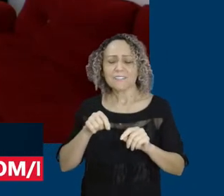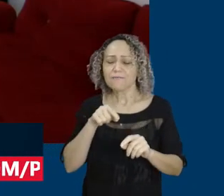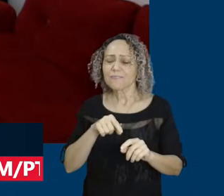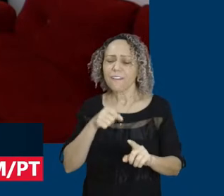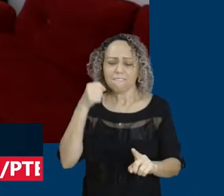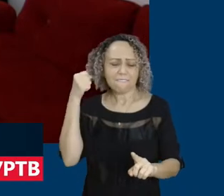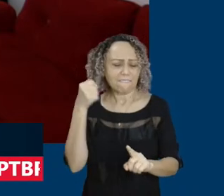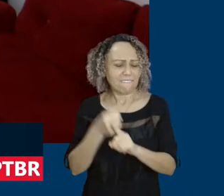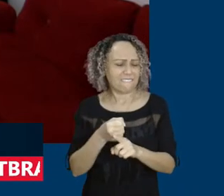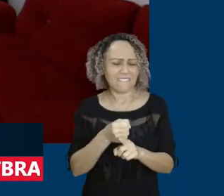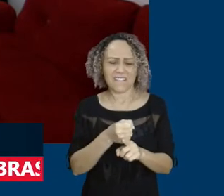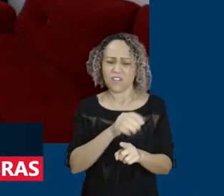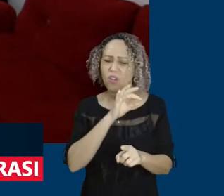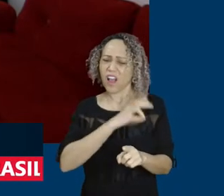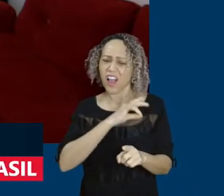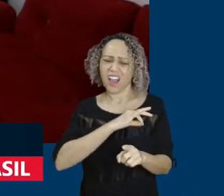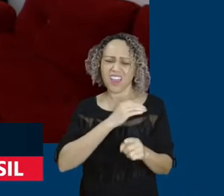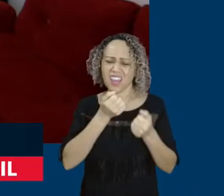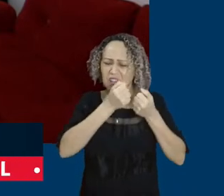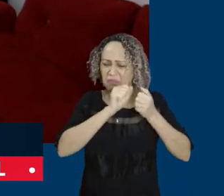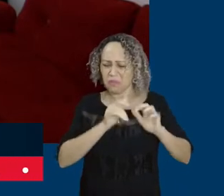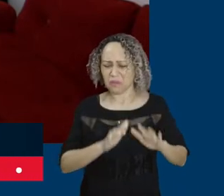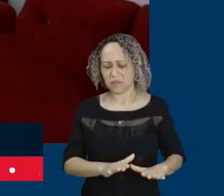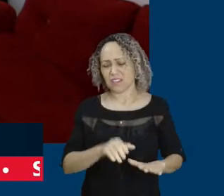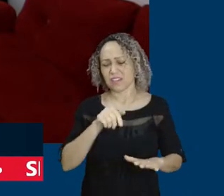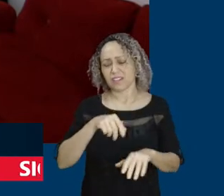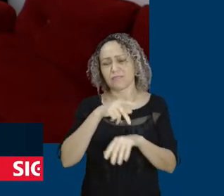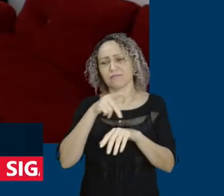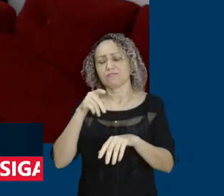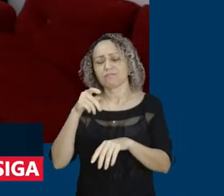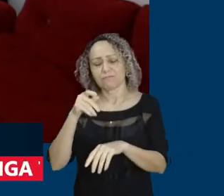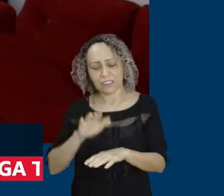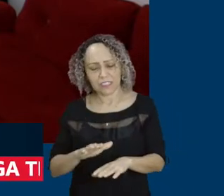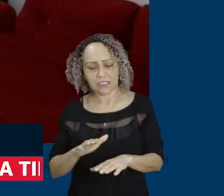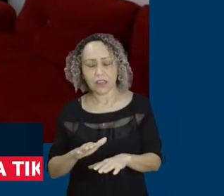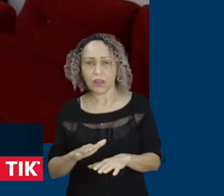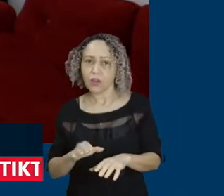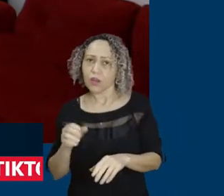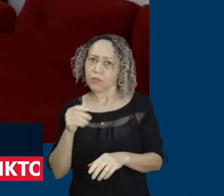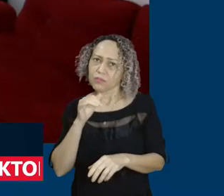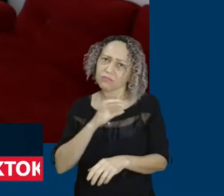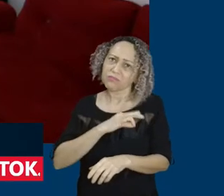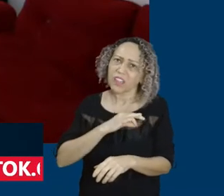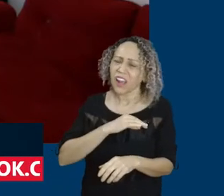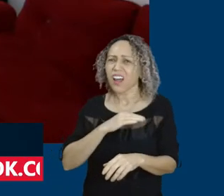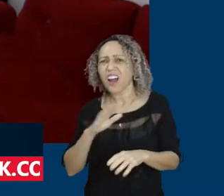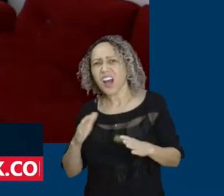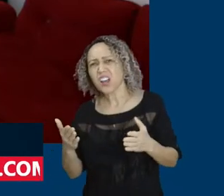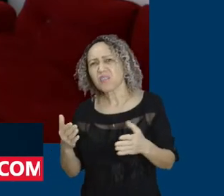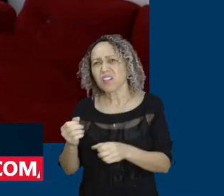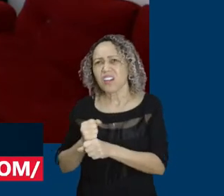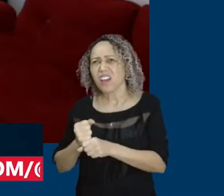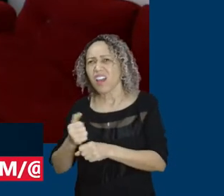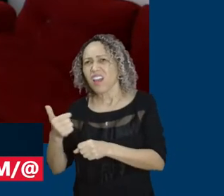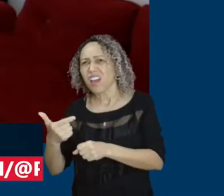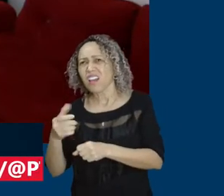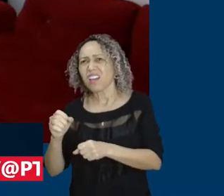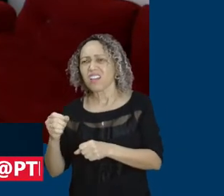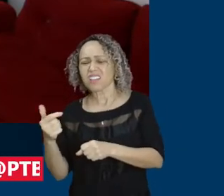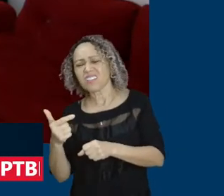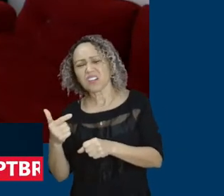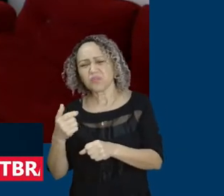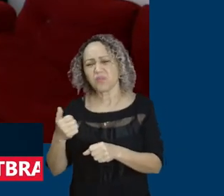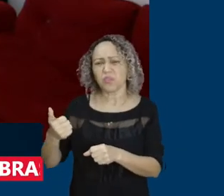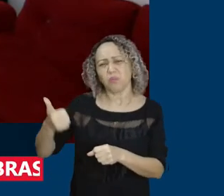país. A média do reajuste salarial desse ano, mesmo que tenha sido maior do que o do ano passado, ficou bem abaixo da inflação. Além disso,